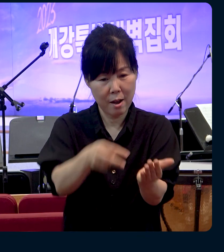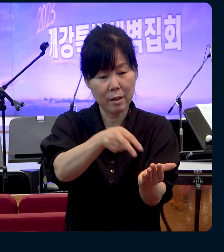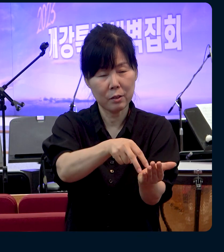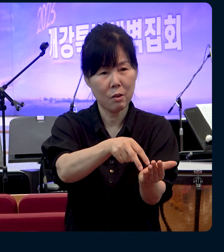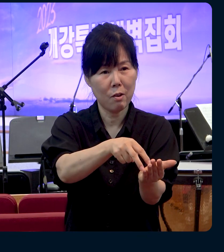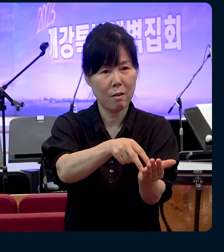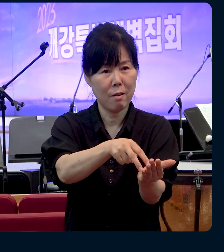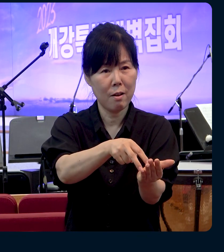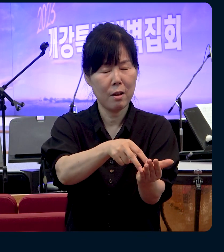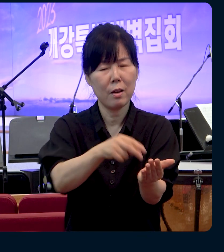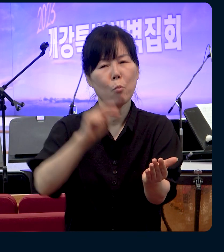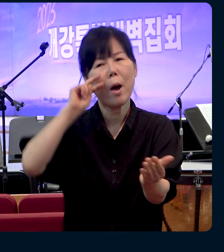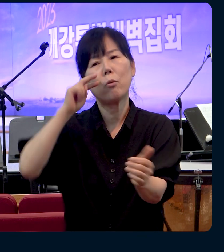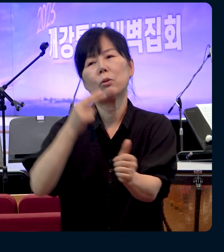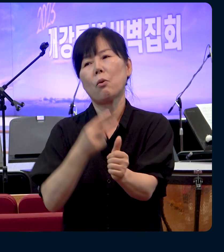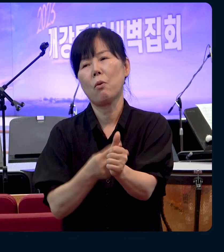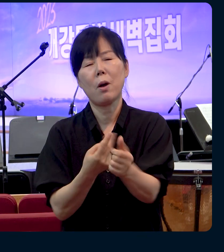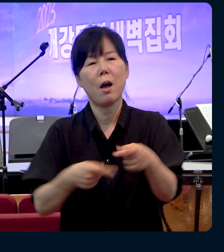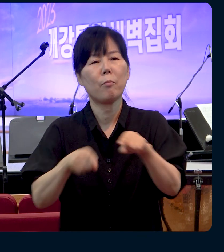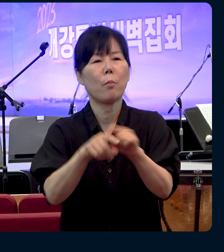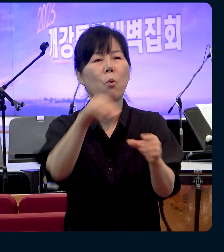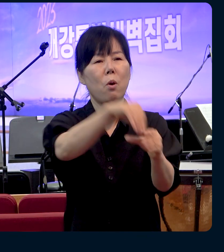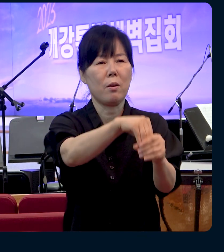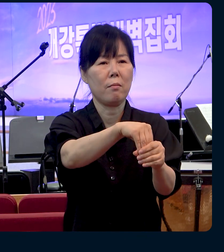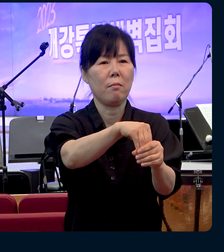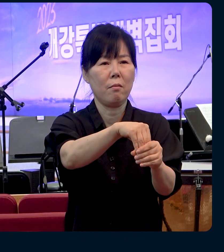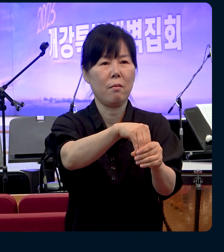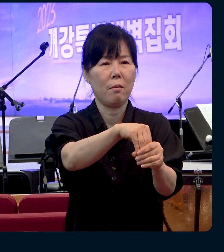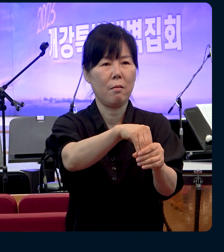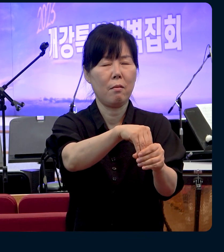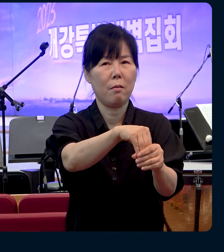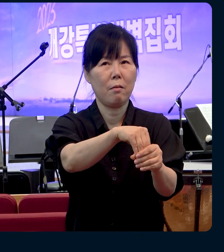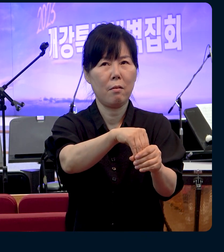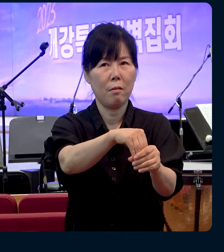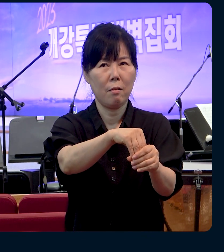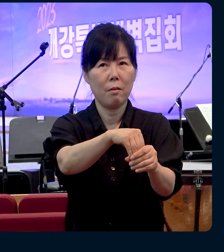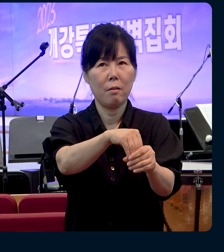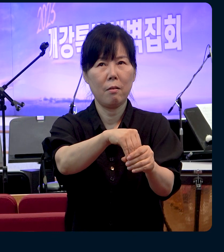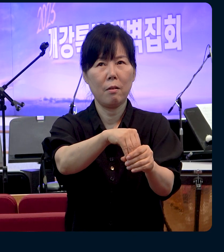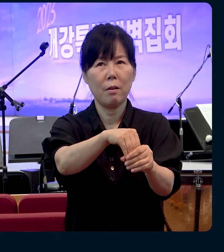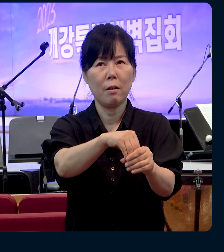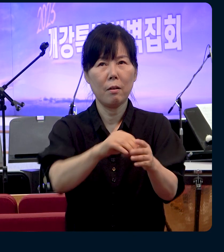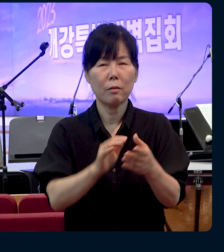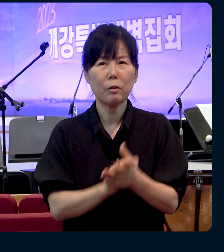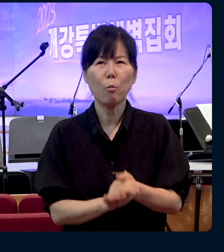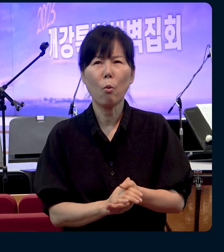있고, 거기에 죄수로 끌려간 게 바로 바울이죠. 그러니까 그 배 탄 사람 보면요,